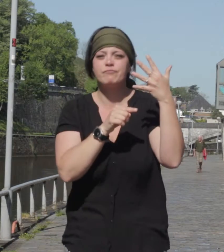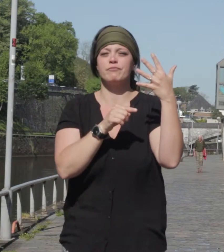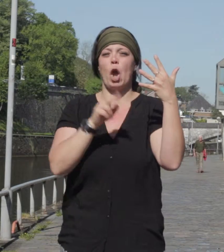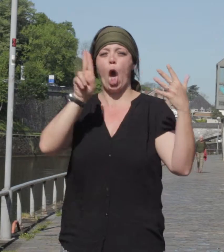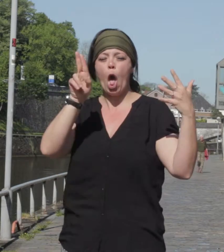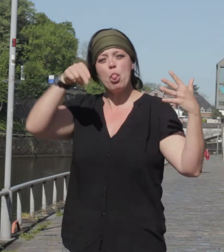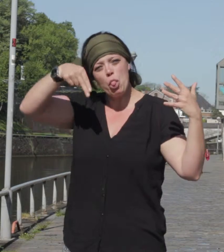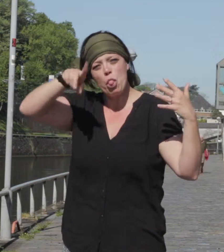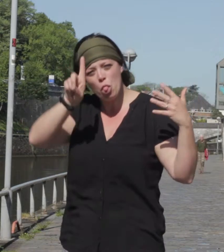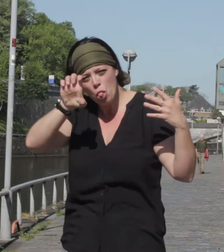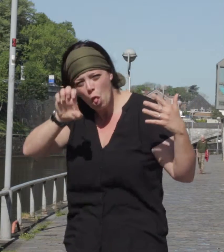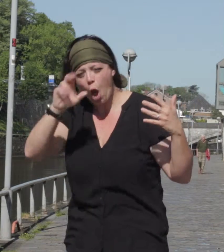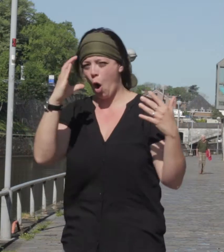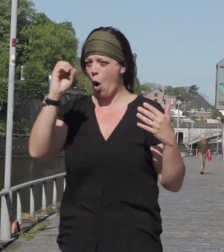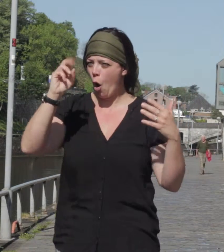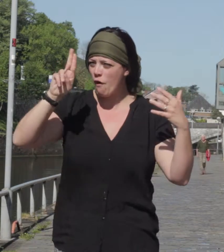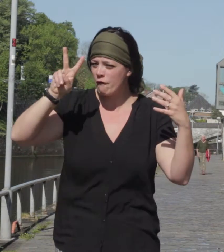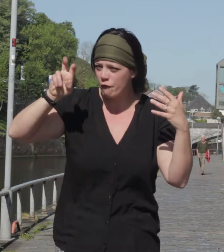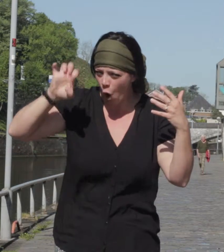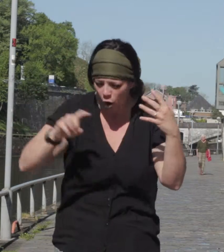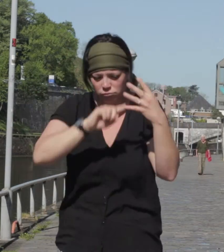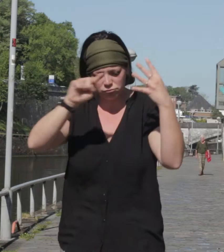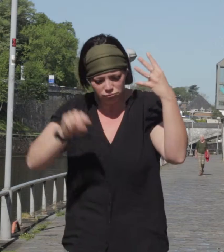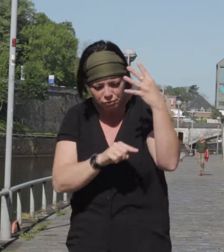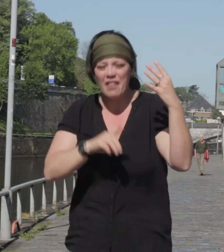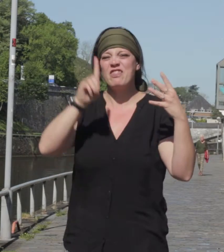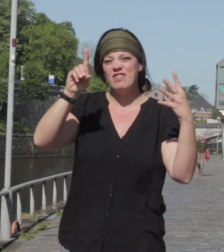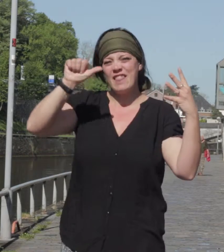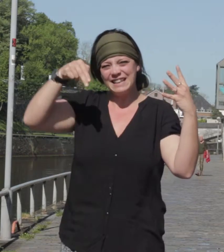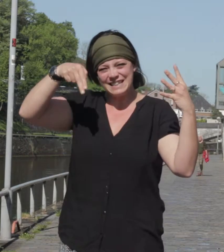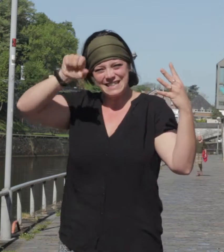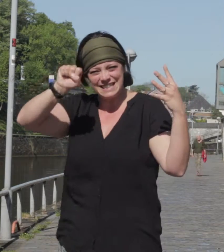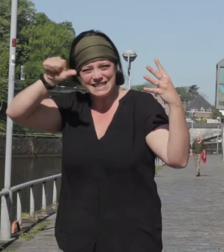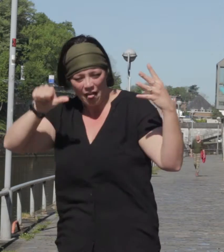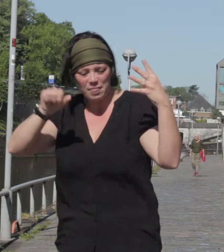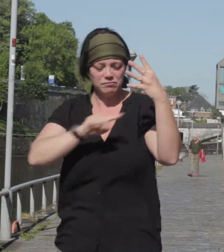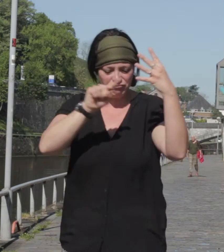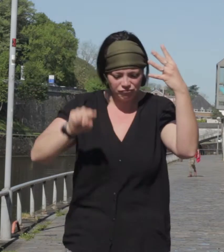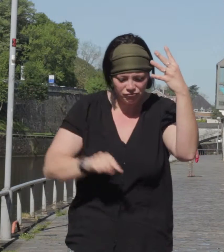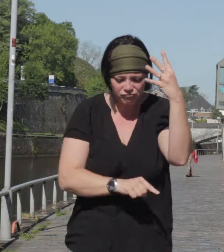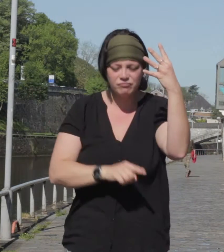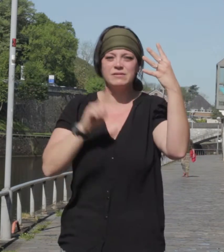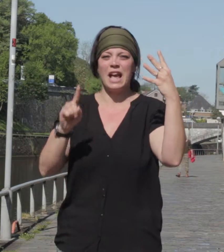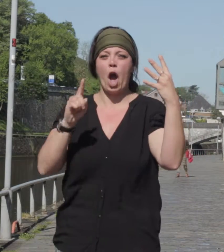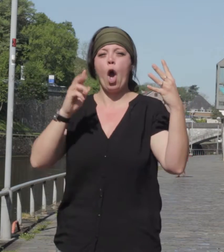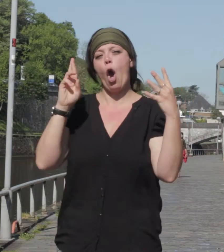Undercover. À 18h10, Dan San. À 19h50, Les Retardataires.